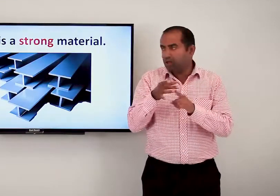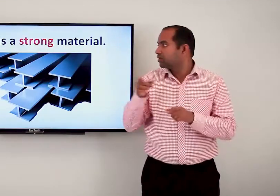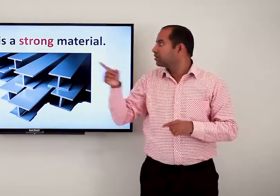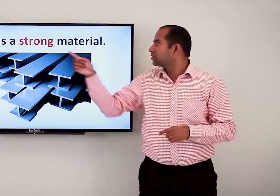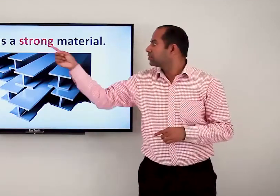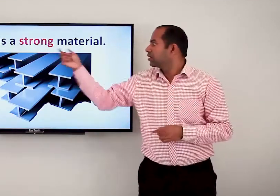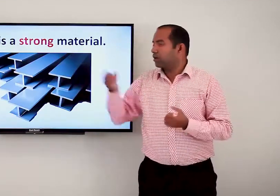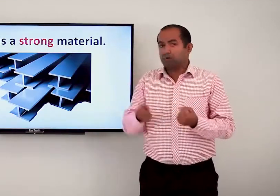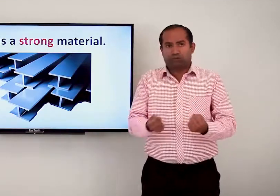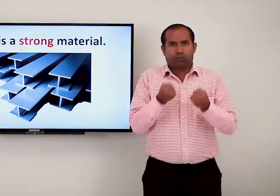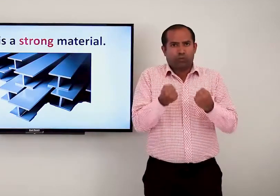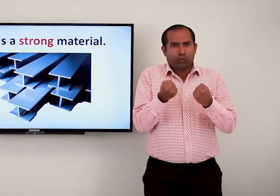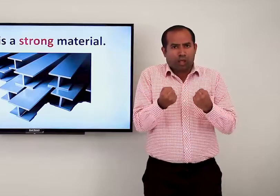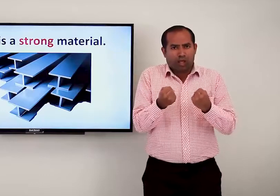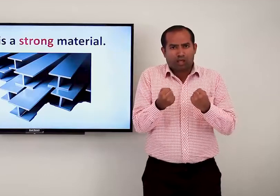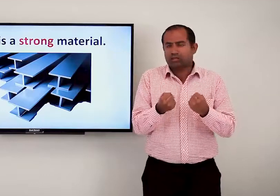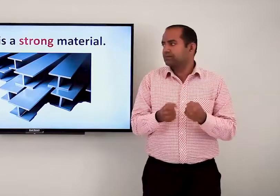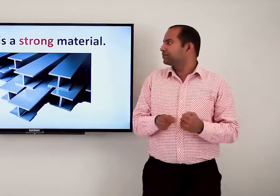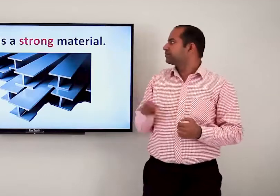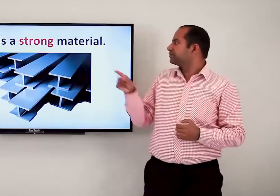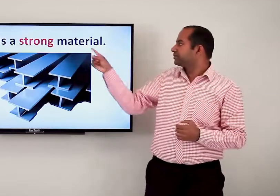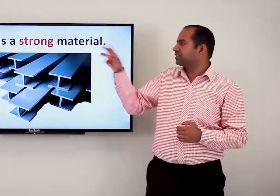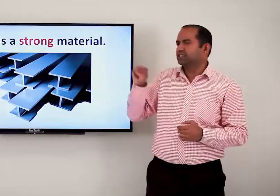धात एक मजबूत शय है।